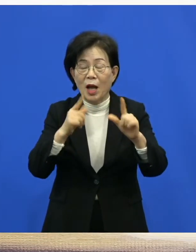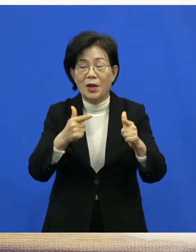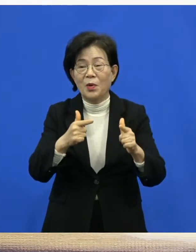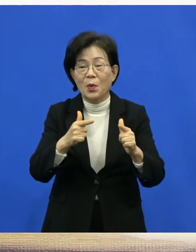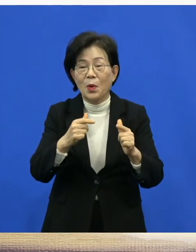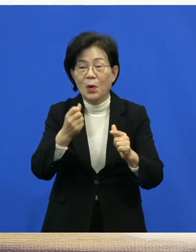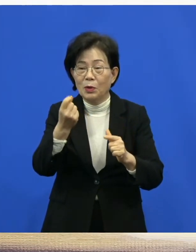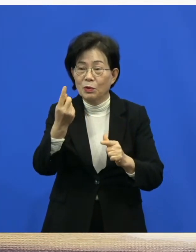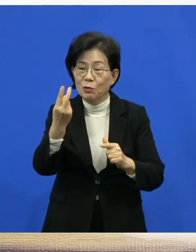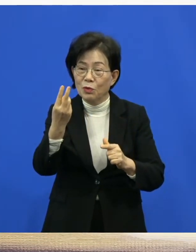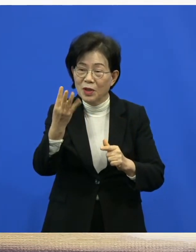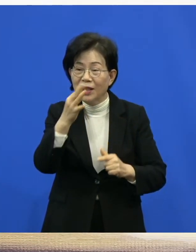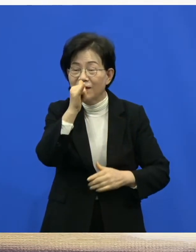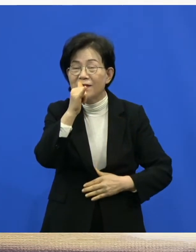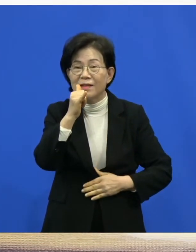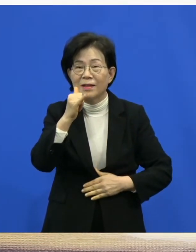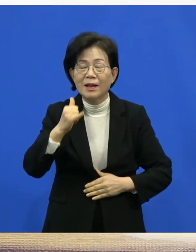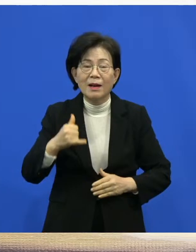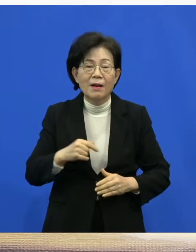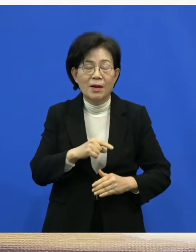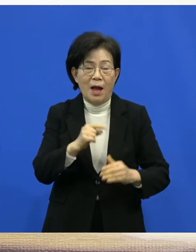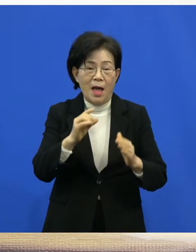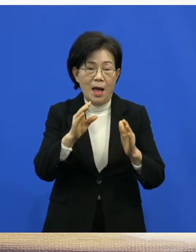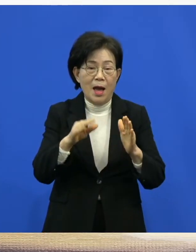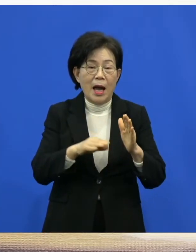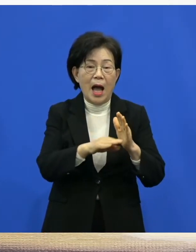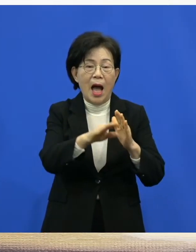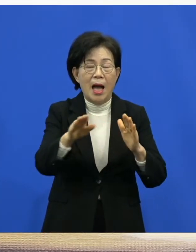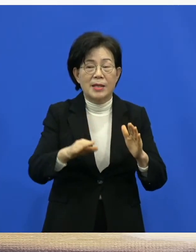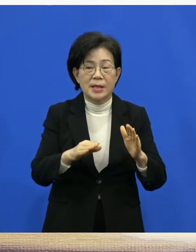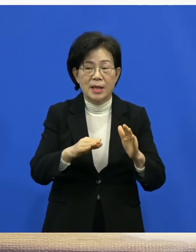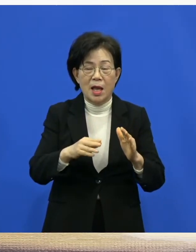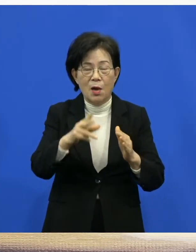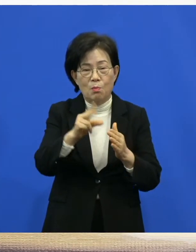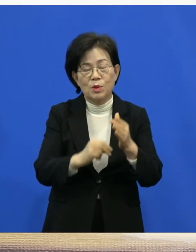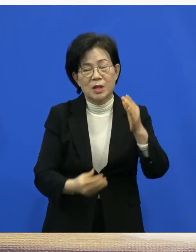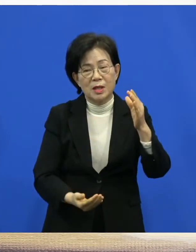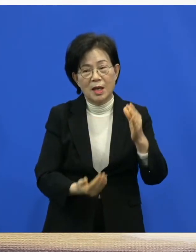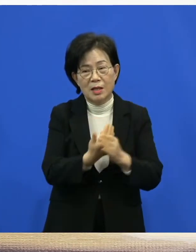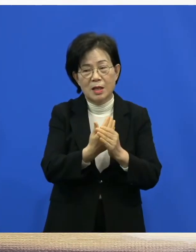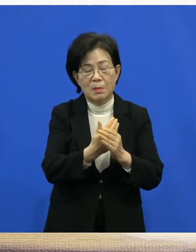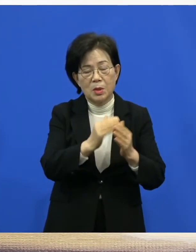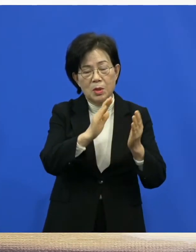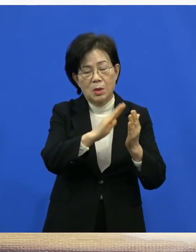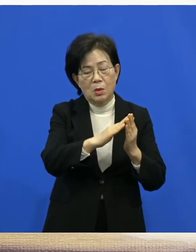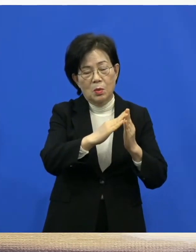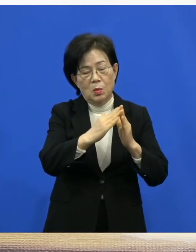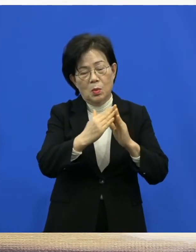근데 어느 순간 가정에 폭풍우가 몰아닥치면서 가세가 기울었습니다.